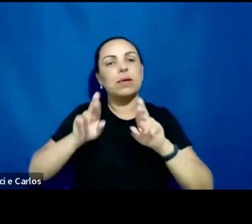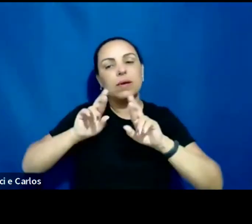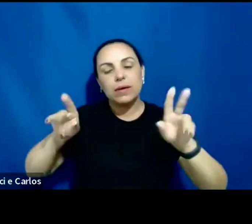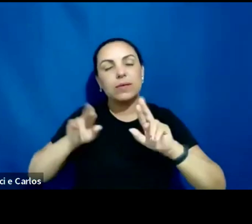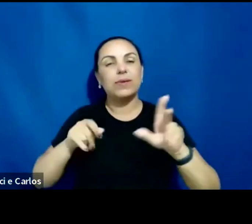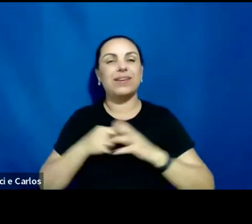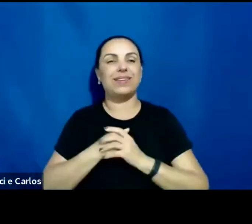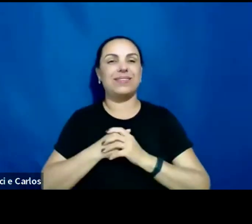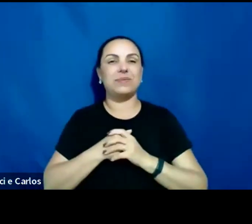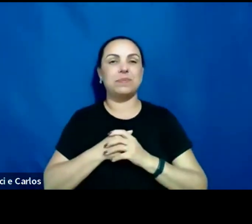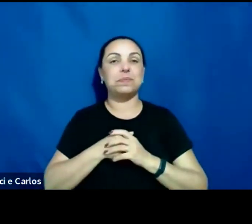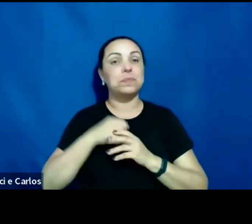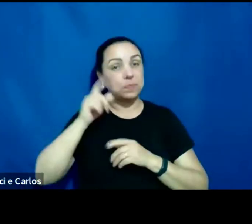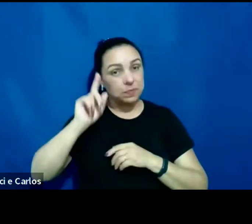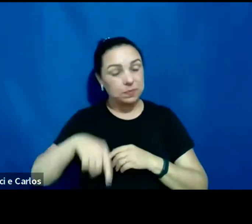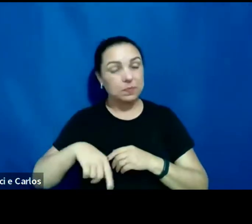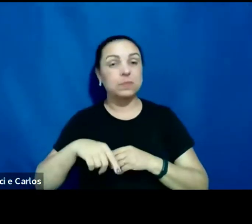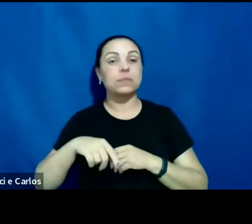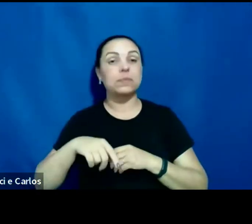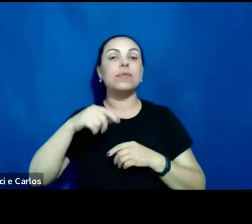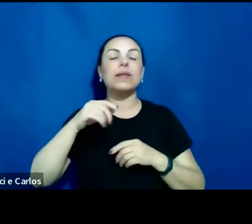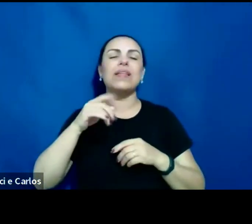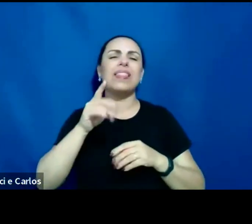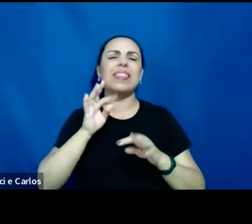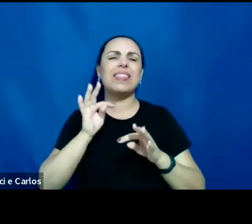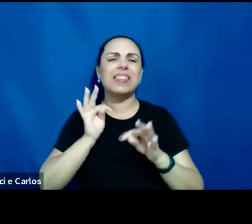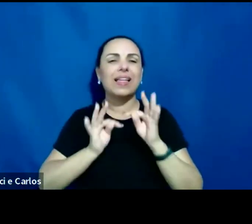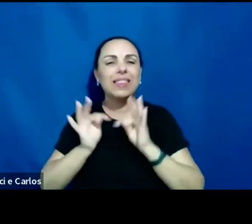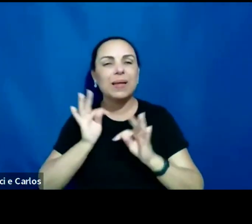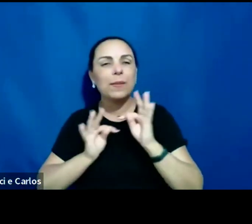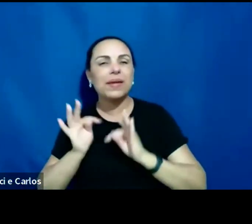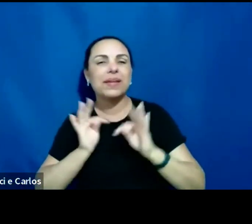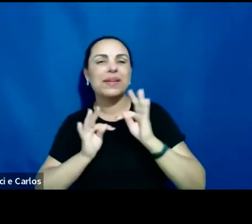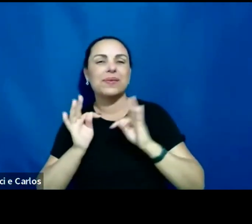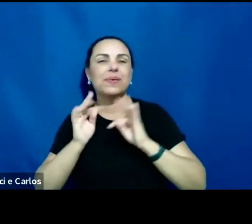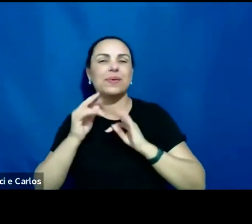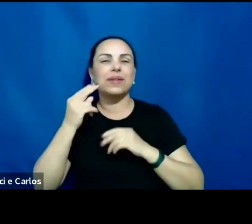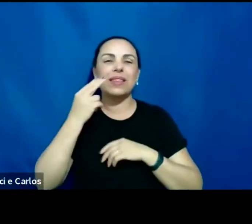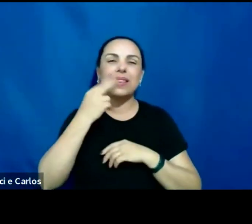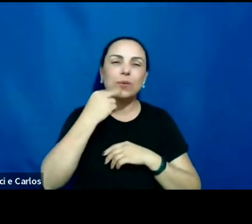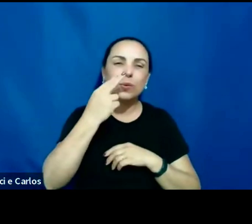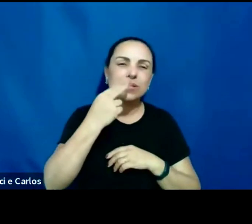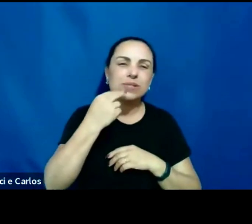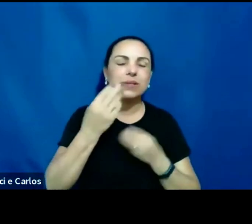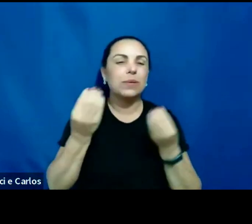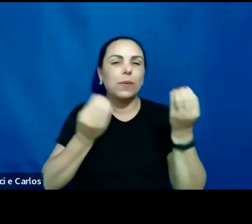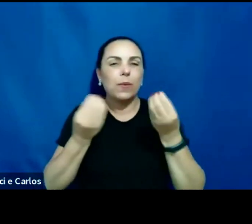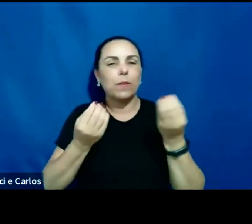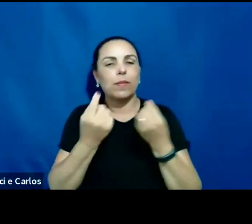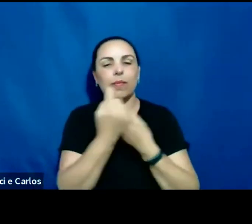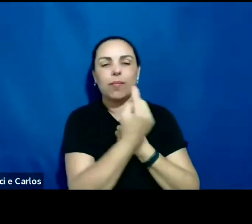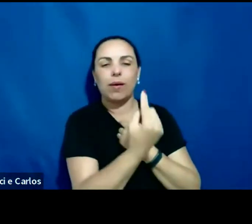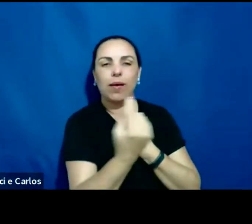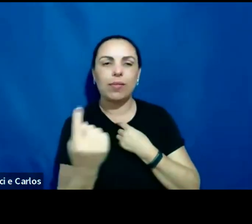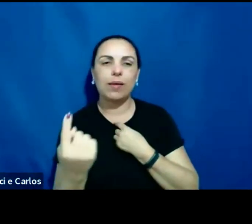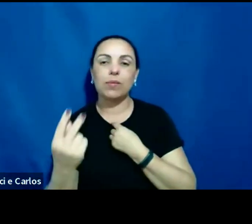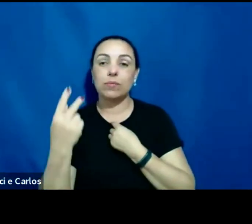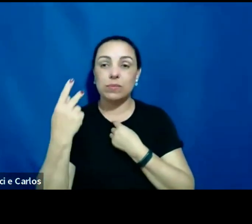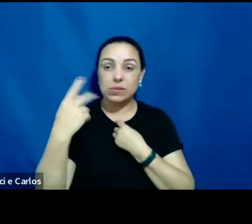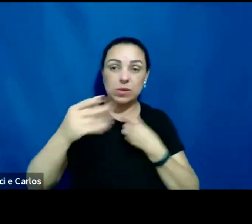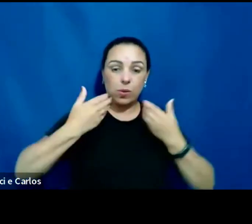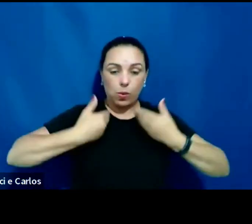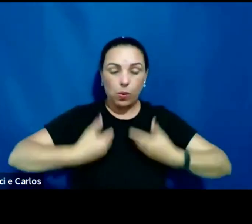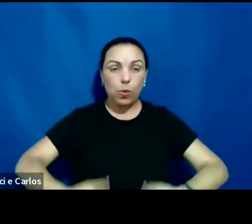nutrição funcional faz. Ela trata a sua individualidade bioquímica. Quais são os riscos que você tem hoje para ter